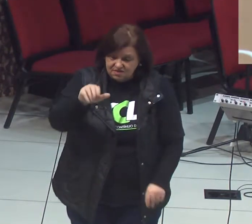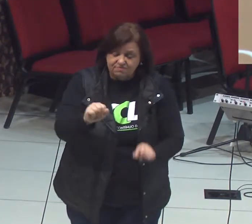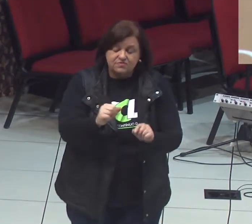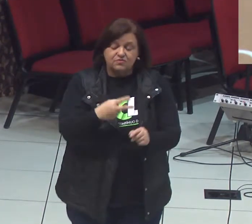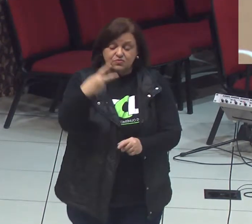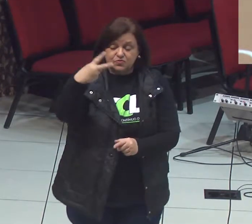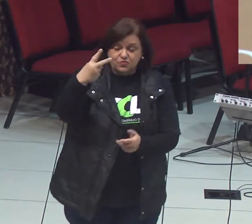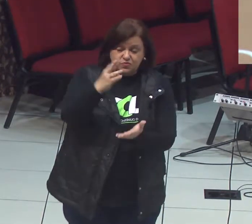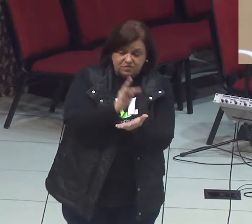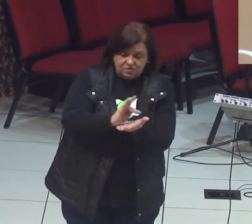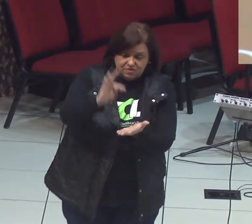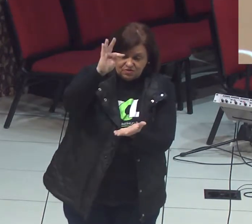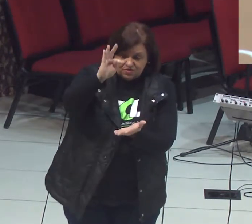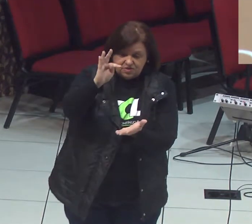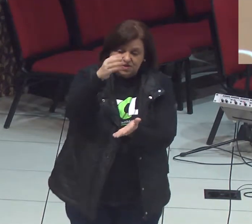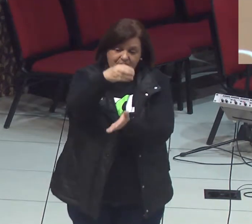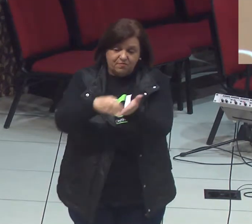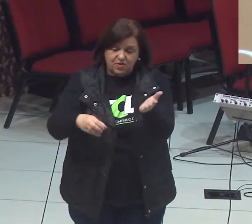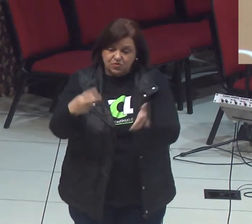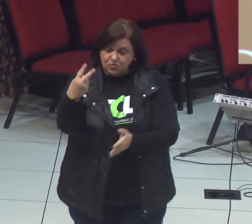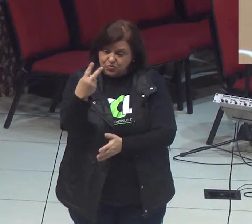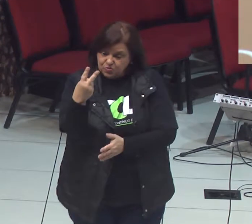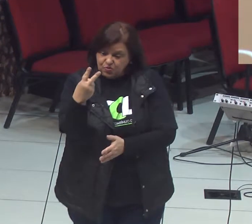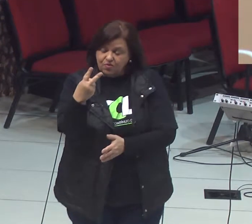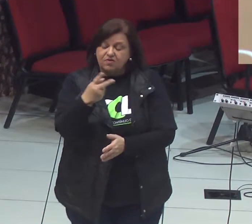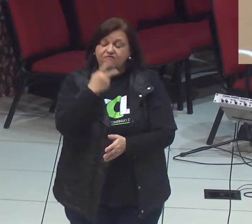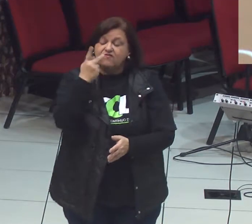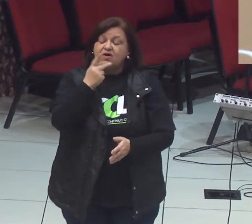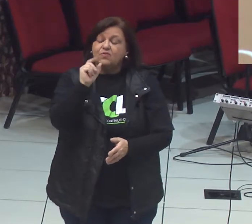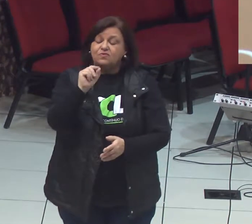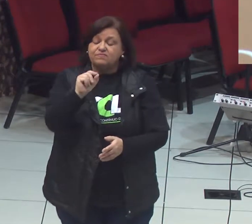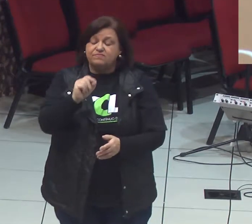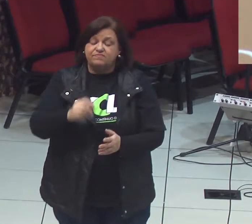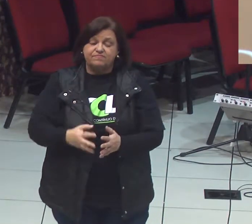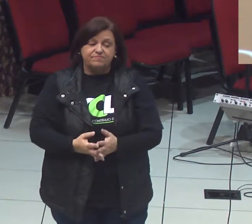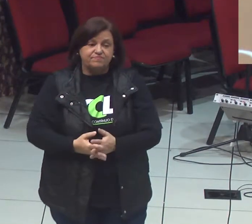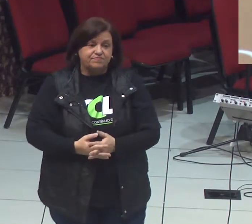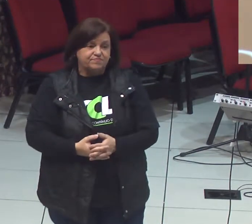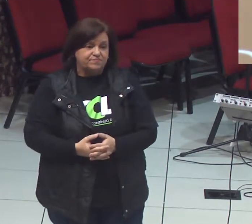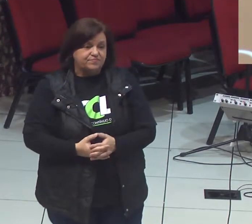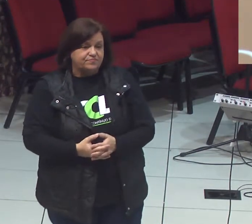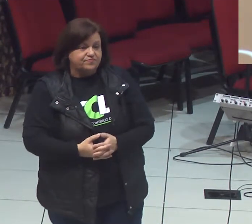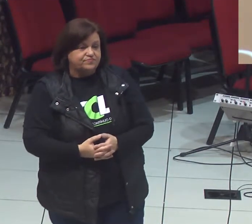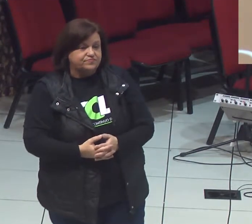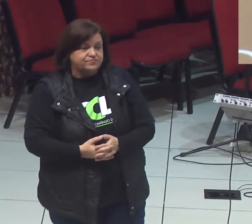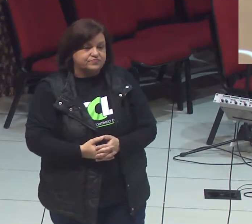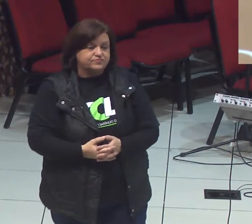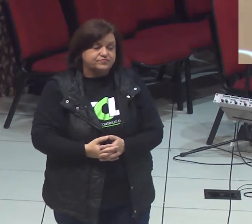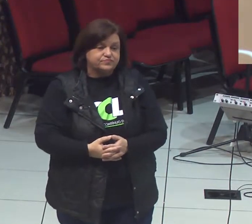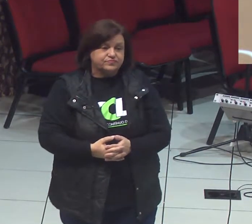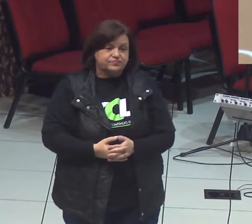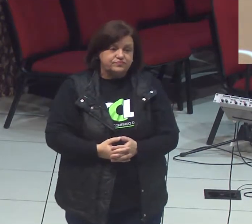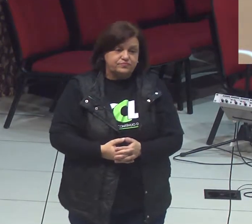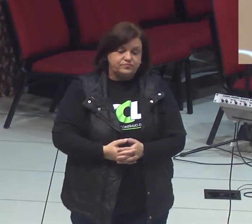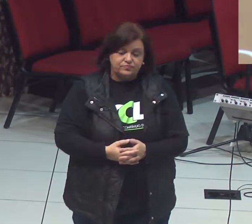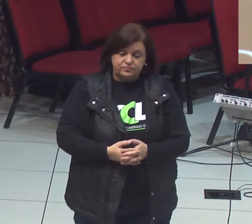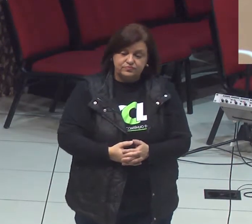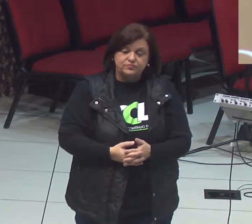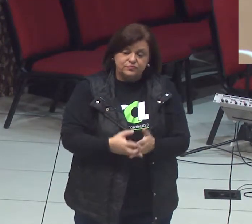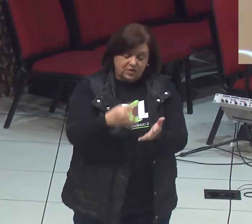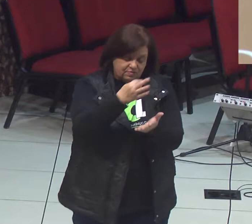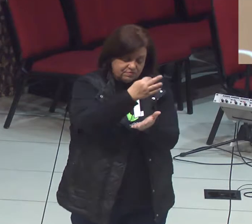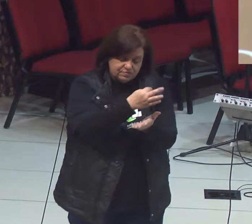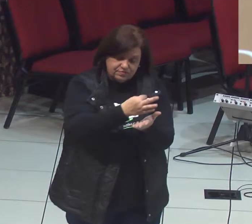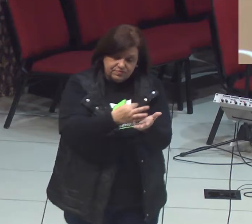Tessalonicenses 2, ele traz outro esclarecimento. E, seguindo o roteiro ali, nos diz